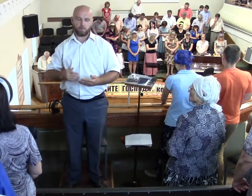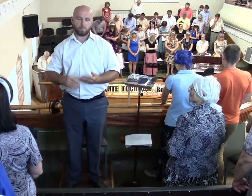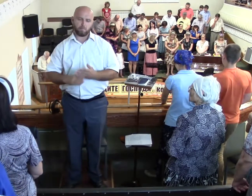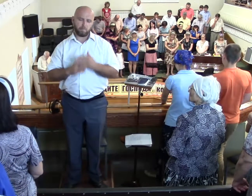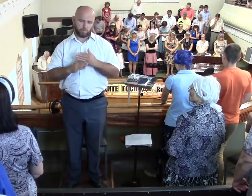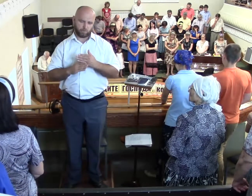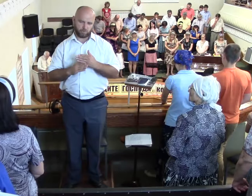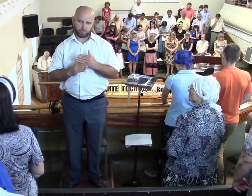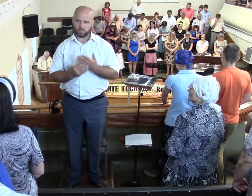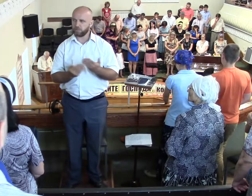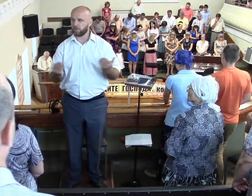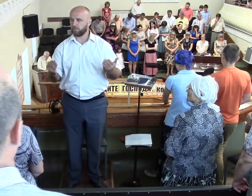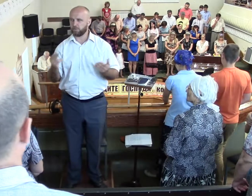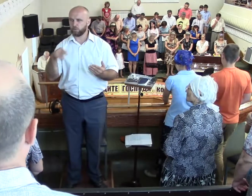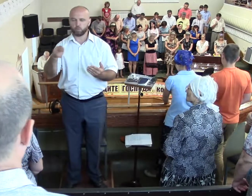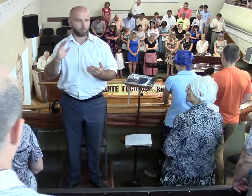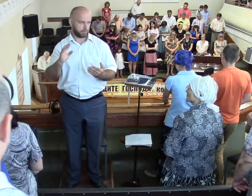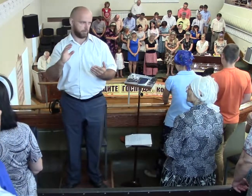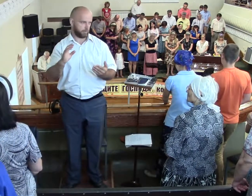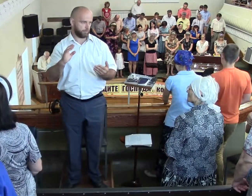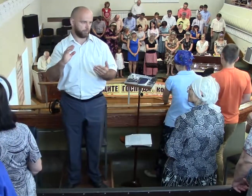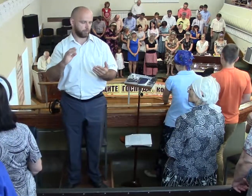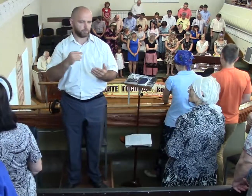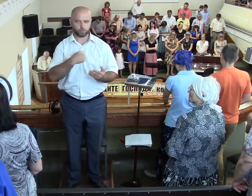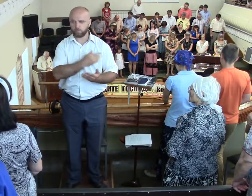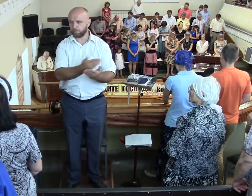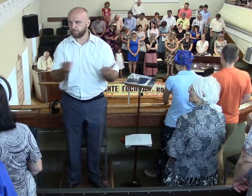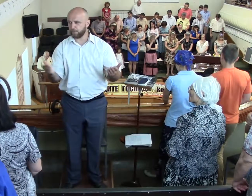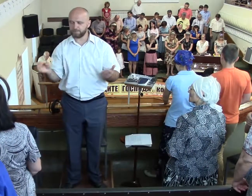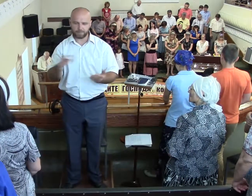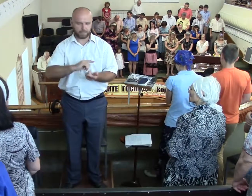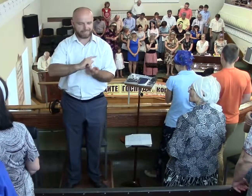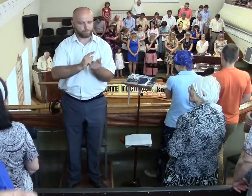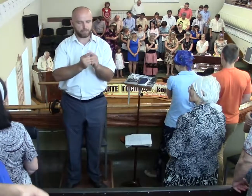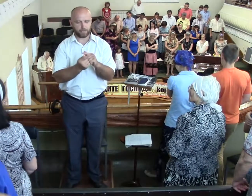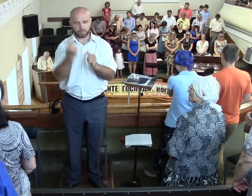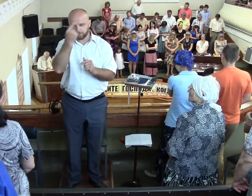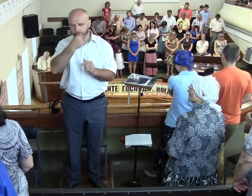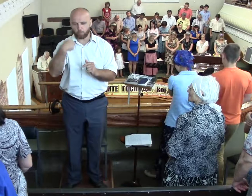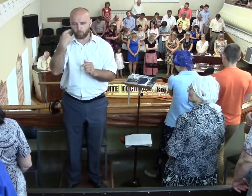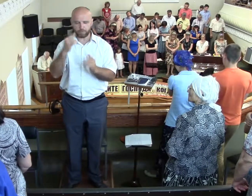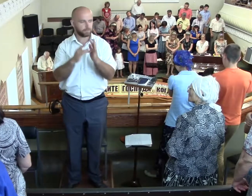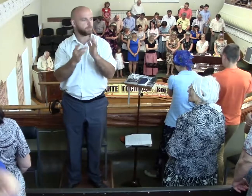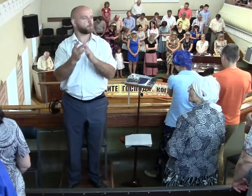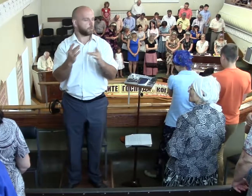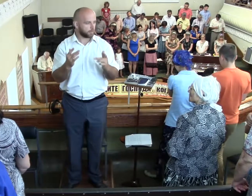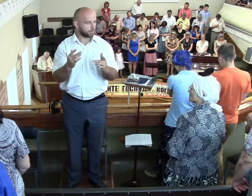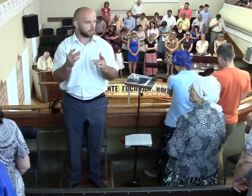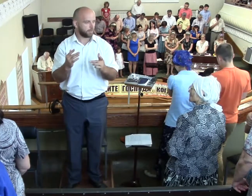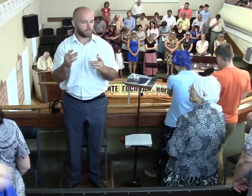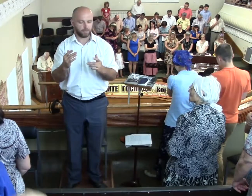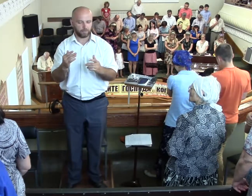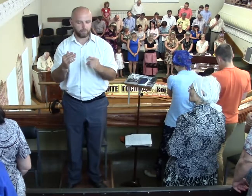работает постоянно Духом Святым, чтобы мы изменялись и преображались в образ Иисуса Христа.